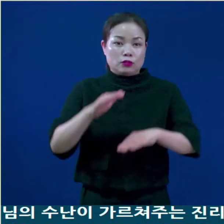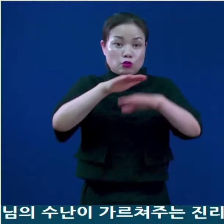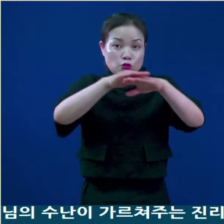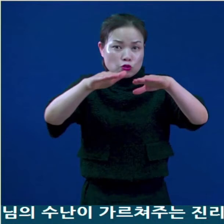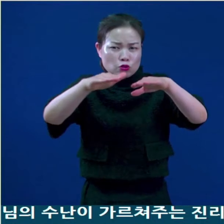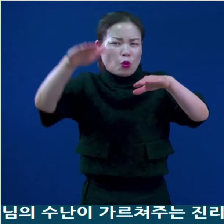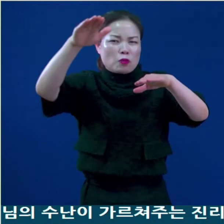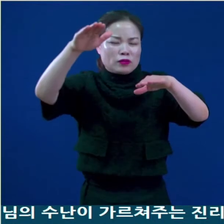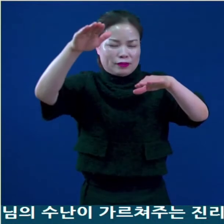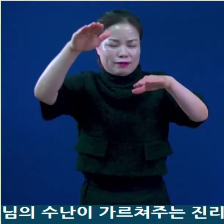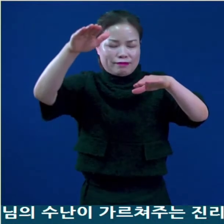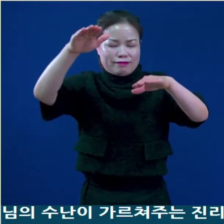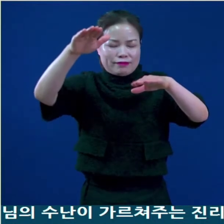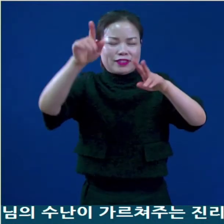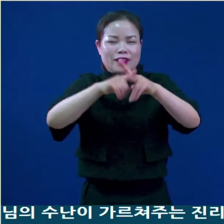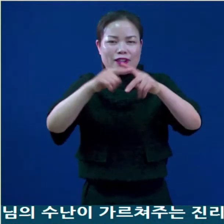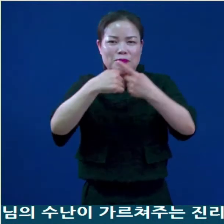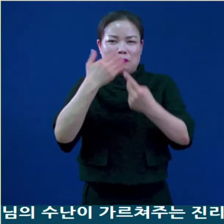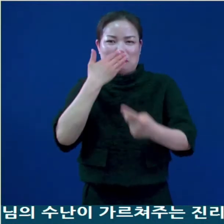성도는 여기까지 가는 겁니다.